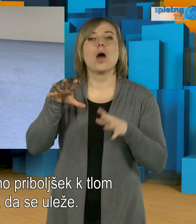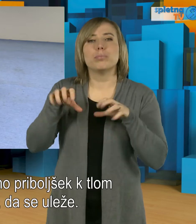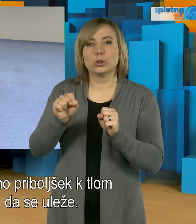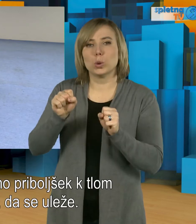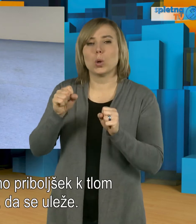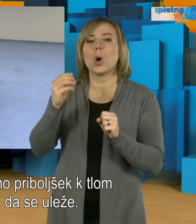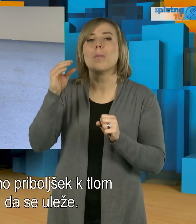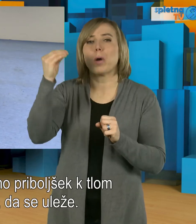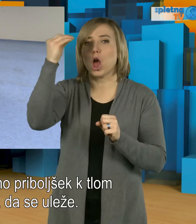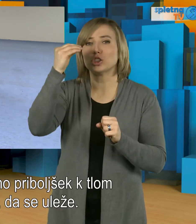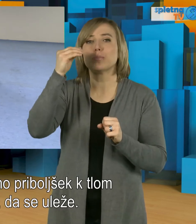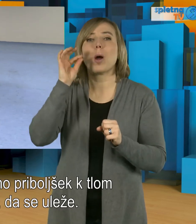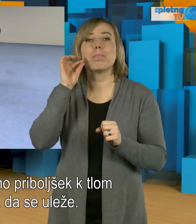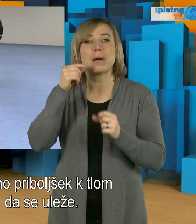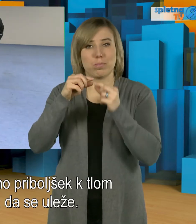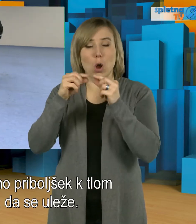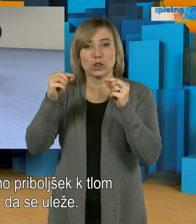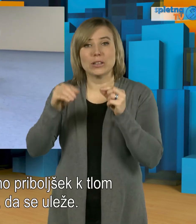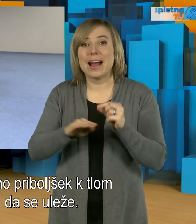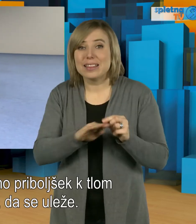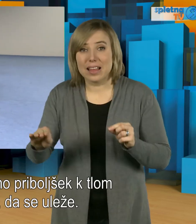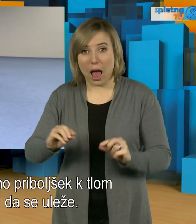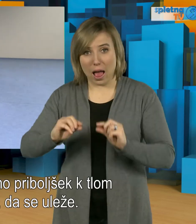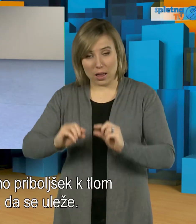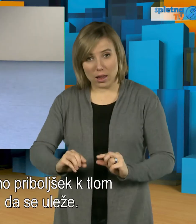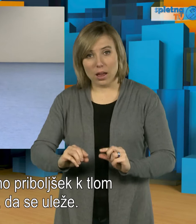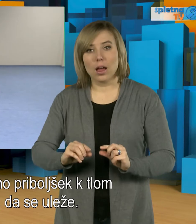Psu položimo priboljšek tlom in počakamo, da se uleže.